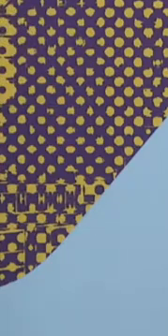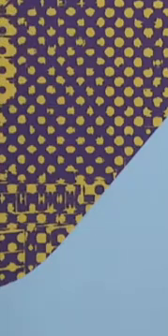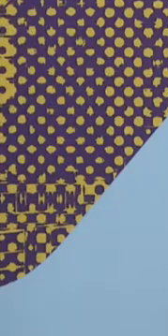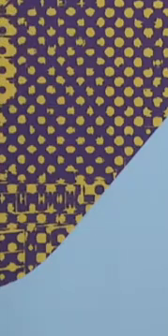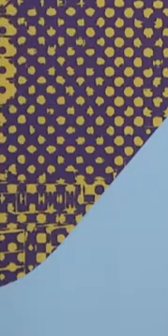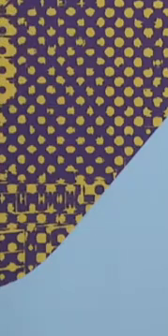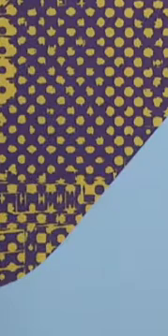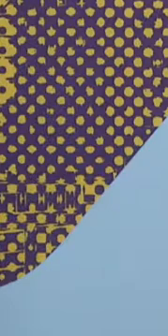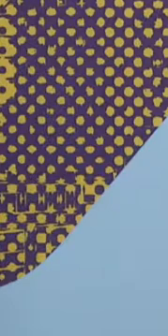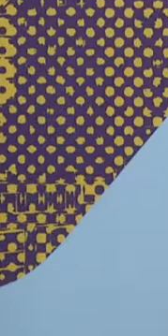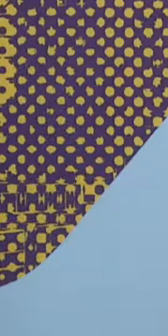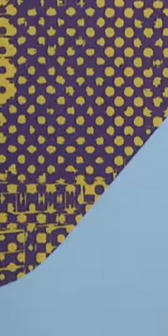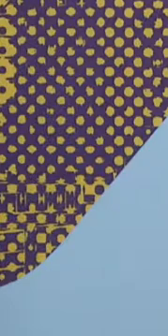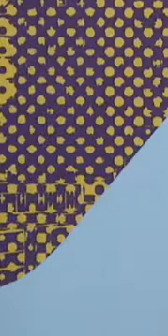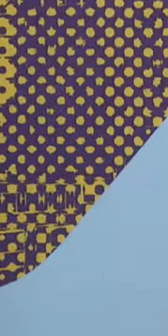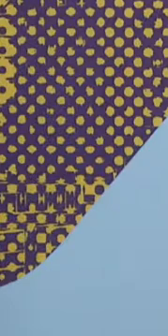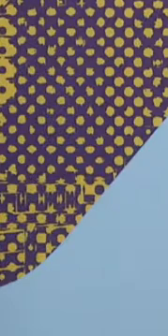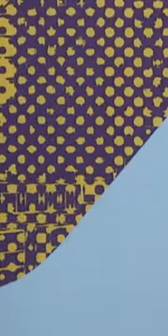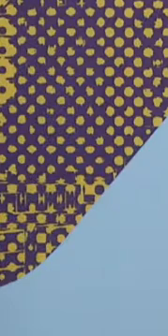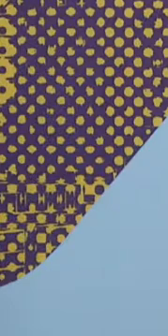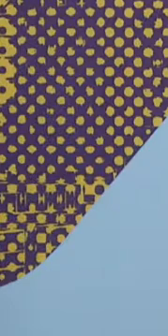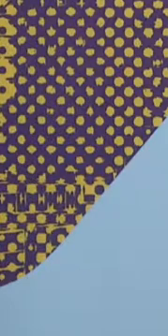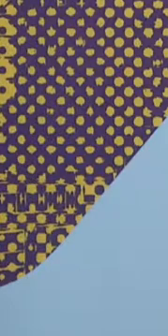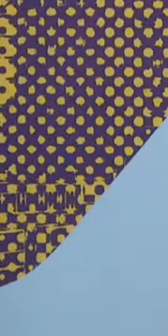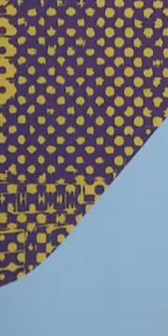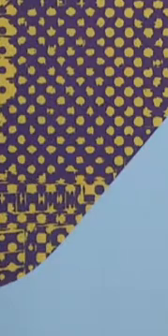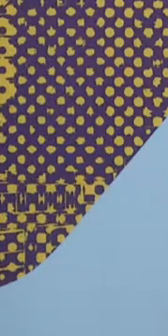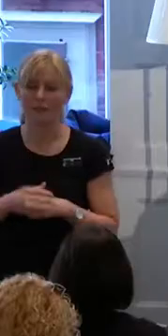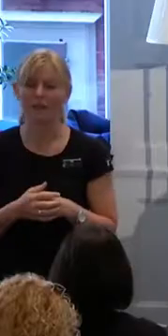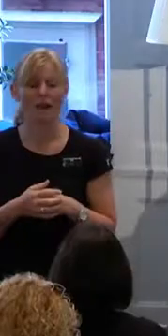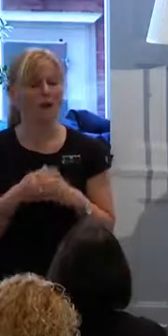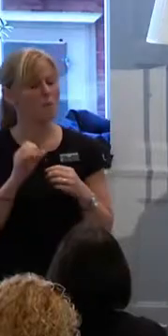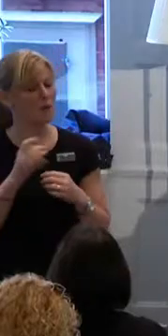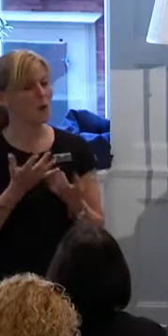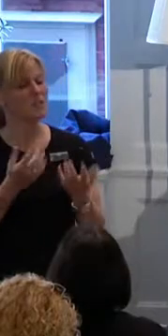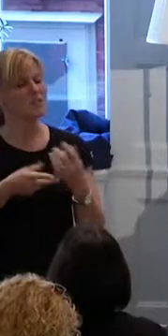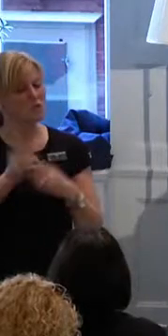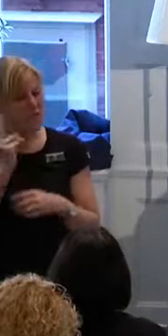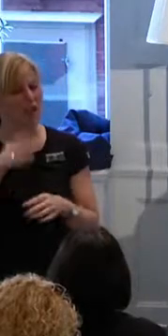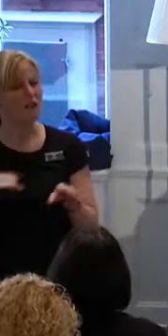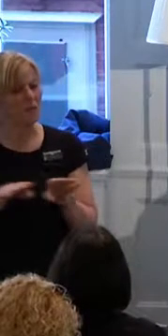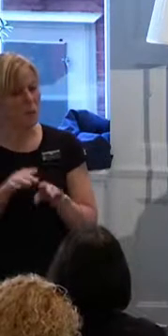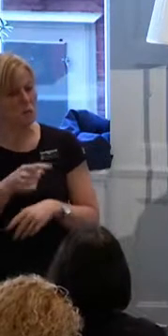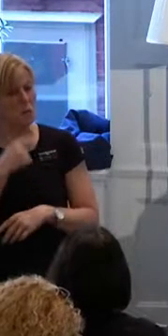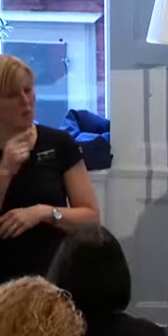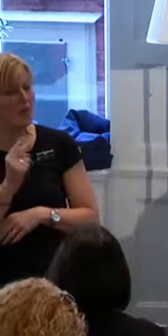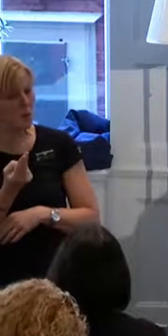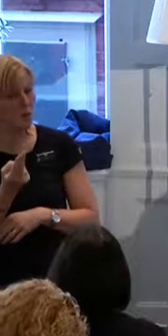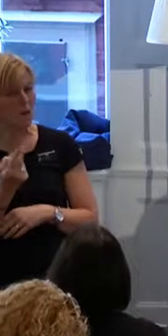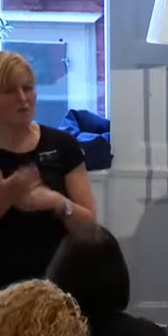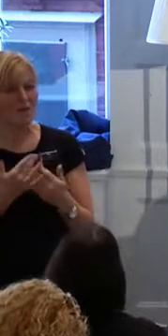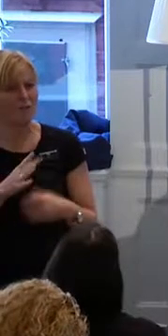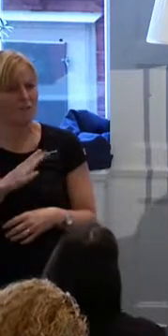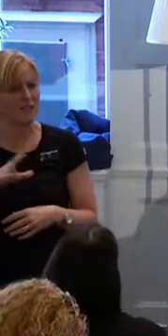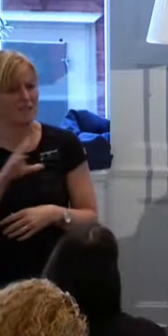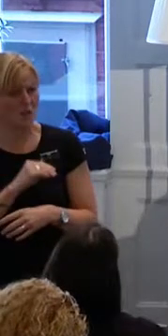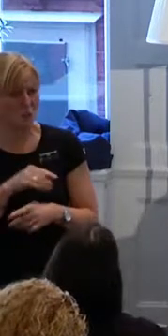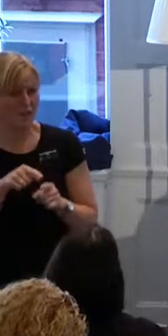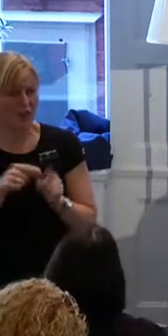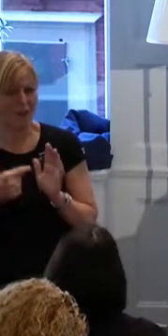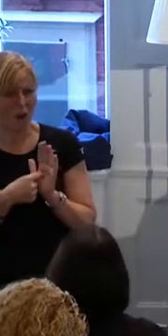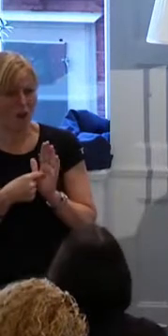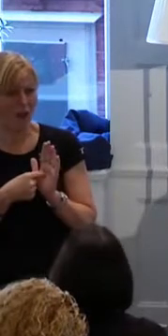en massa sätt som är otidsenlig, skulle jag säga. Jo, men jag menar, om det nu är så jävla dåligt som du säger, ja, varför finns det då? Det är ju